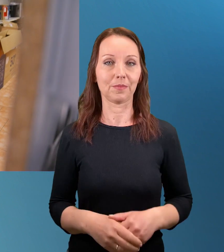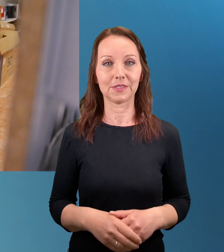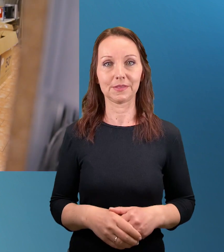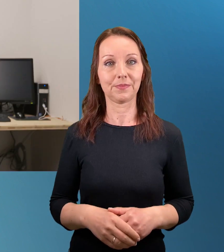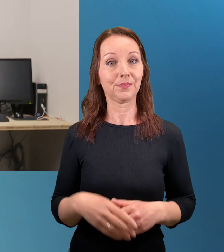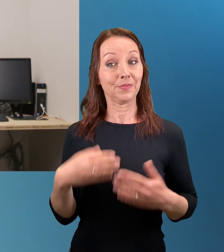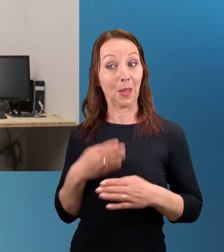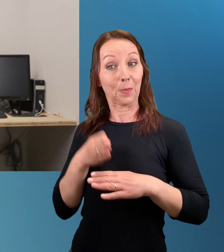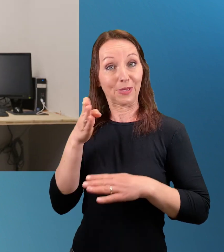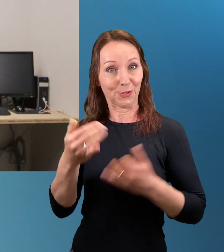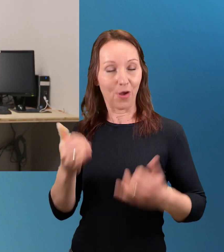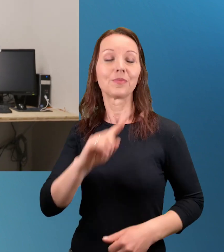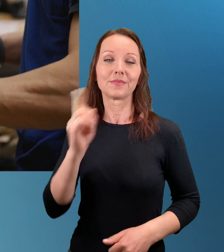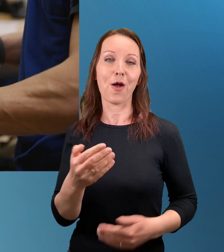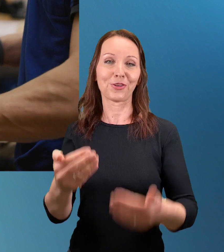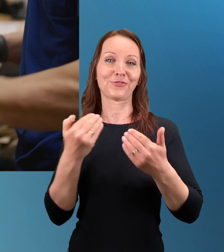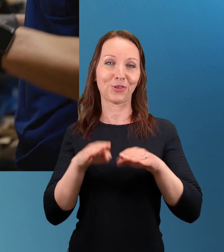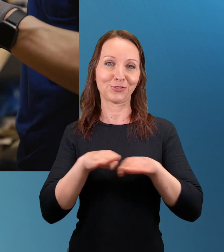auch an dem Tag unseres Besuches.